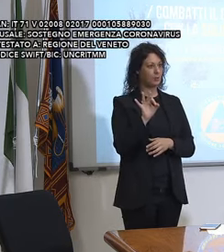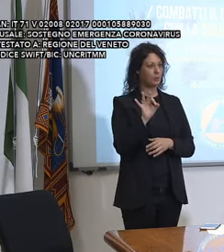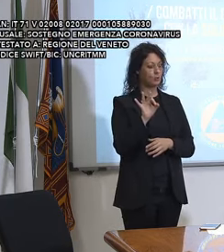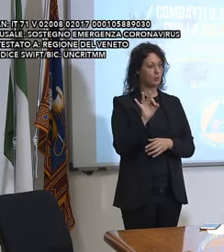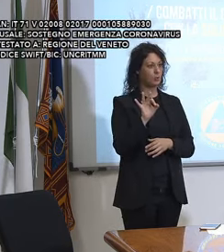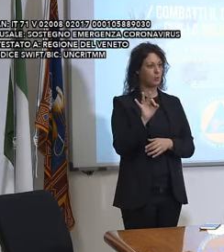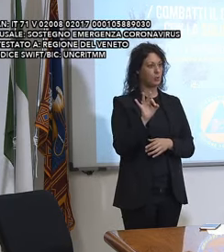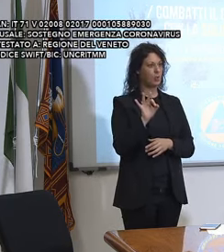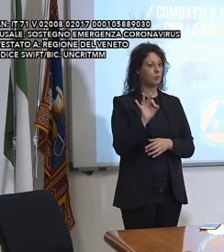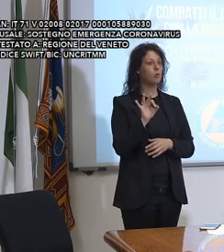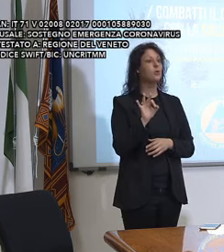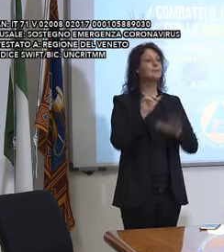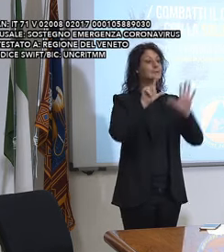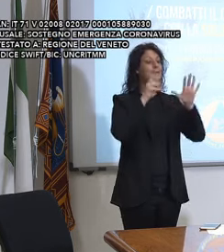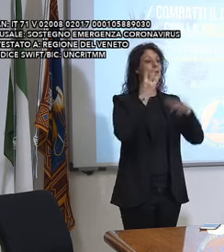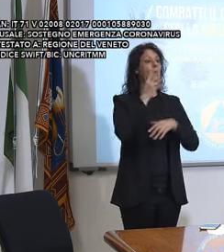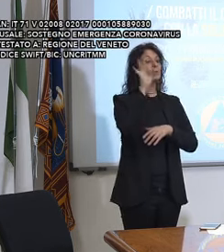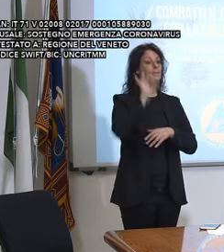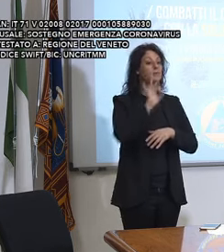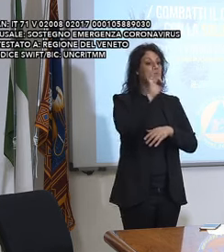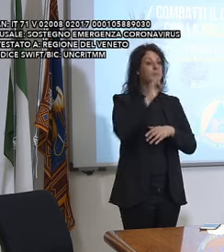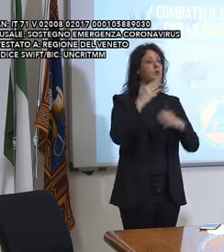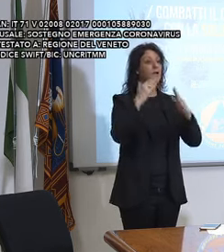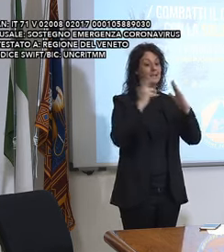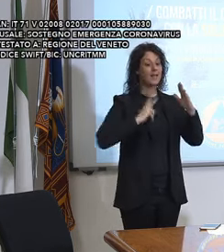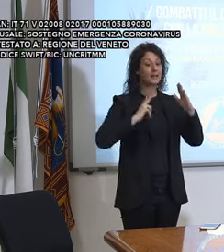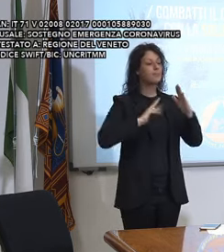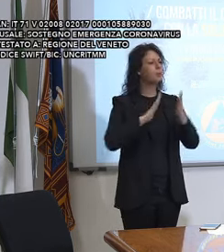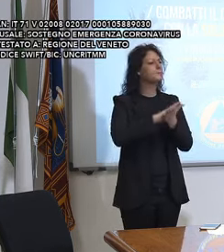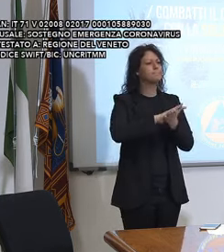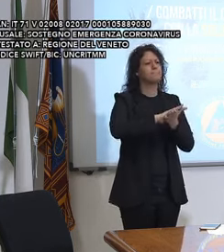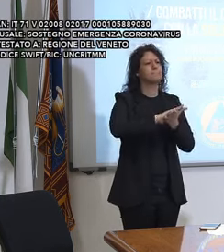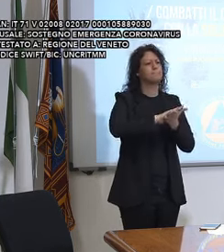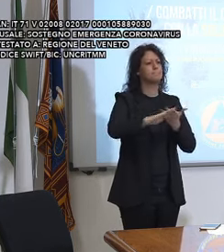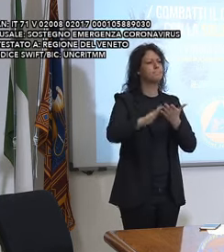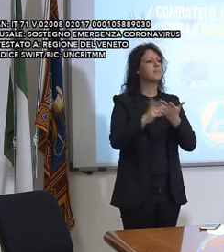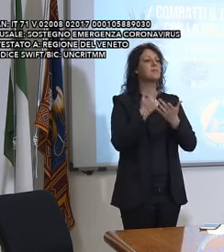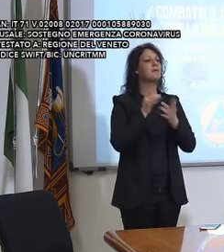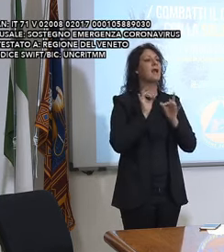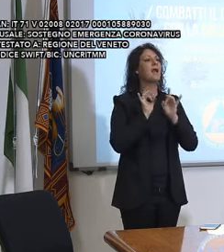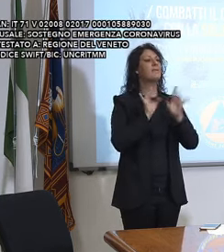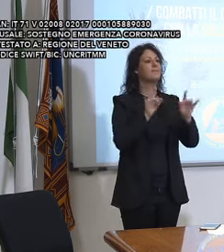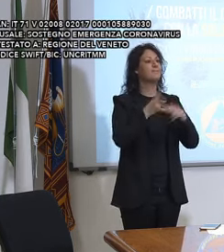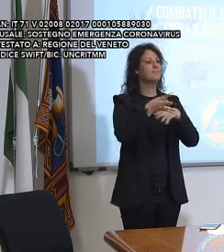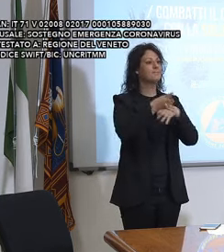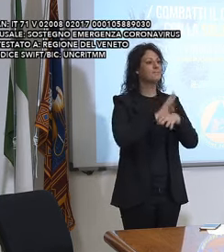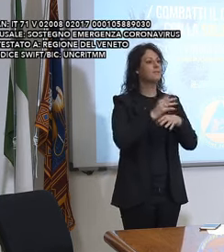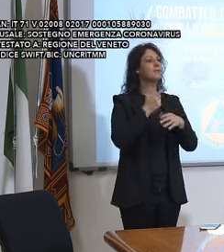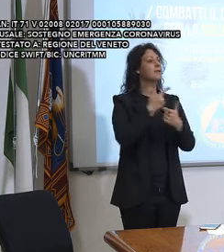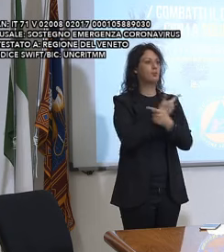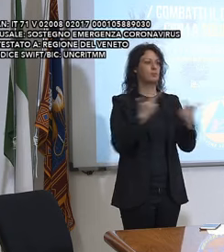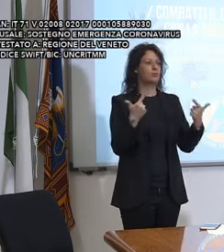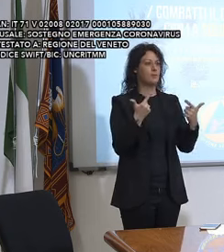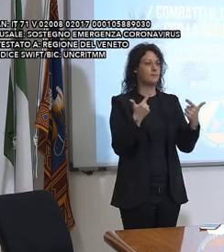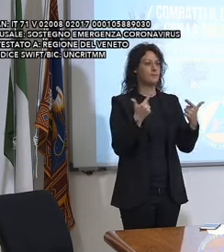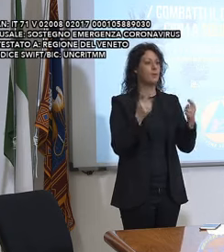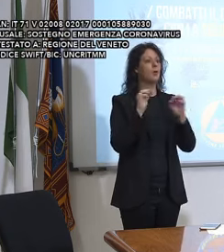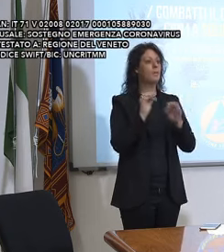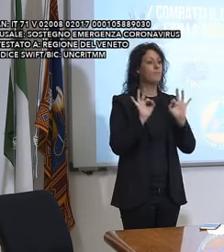sono strutture pulite, dove non c'è nessun caso positivo e corrispondono a